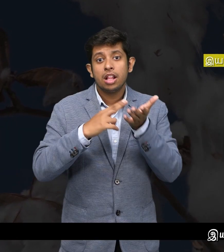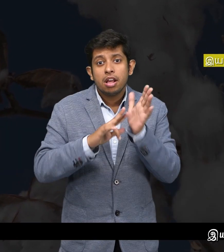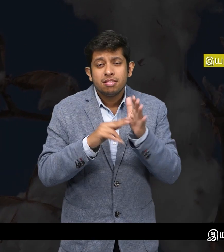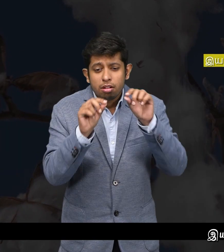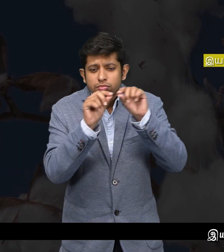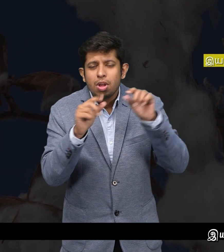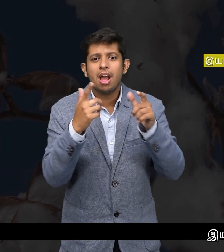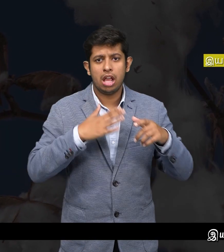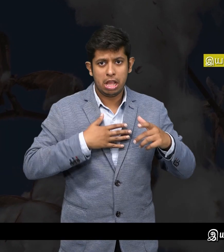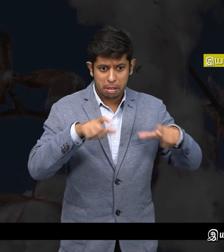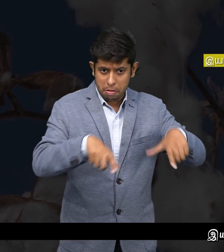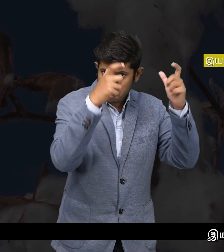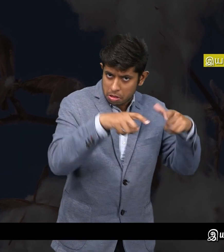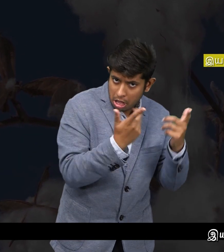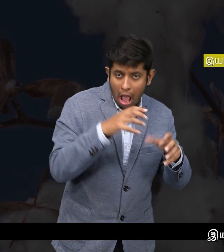இயற்கை நார்,